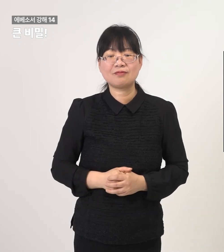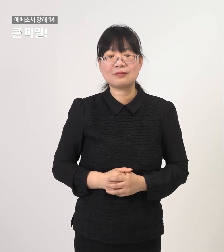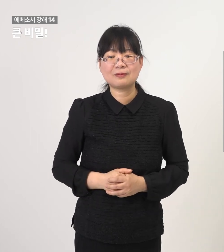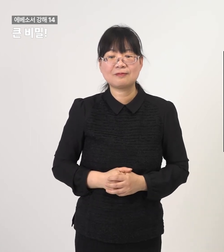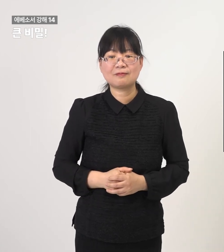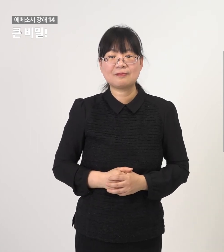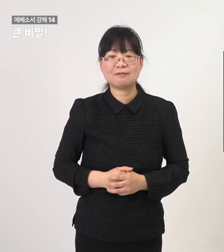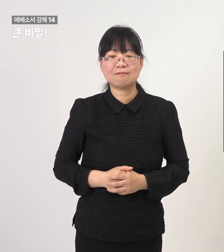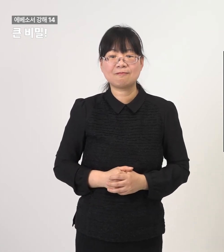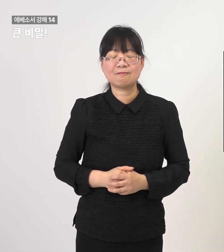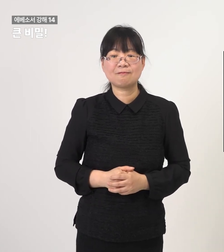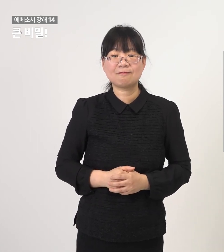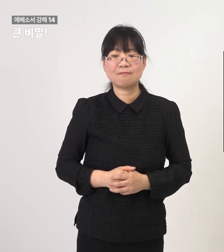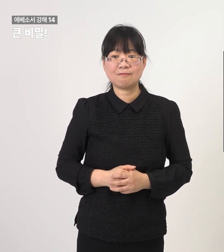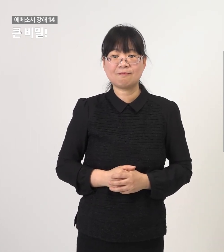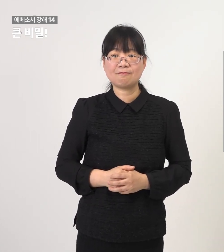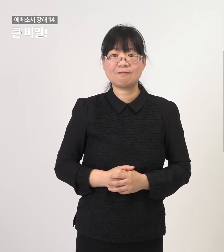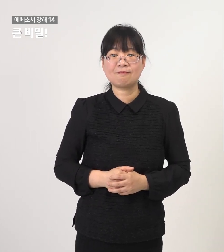사실은